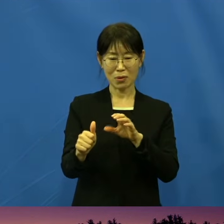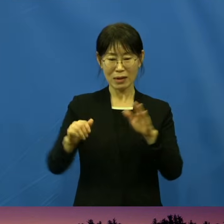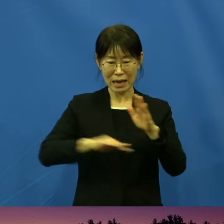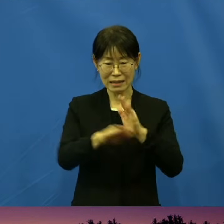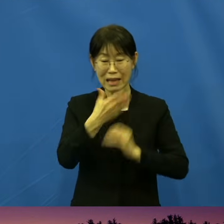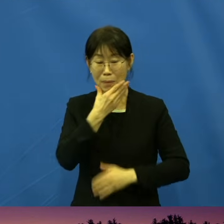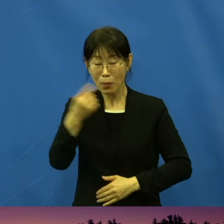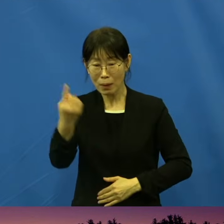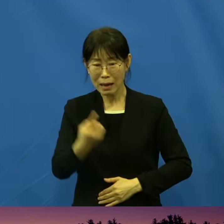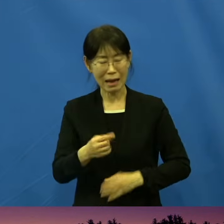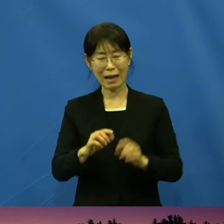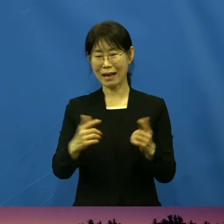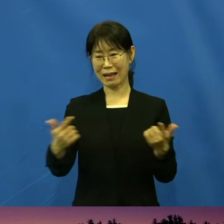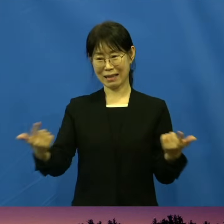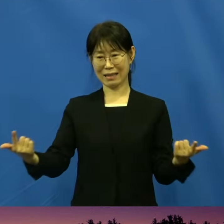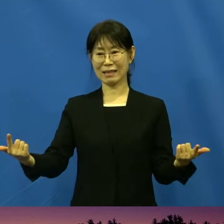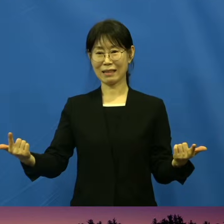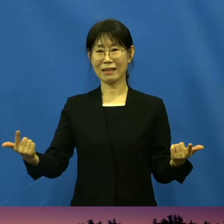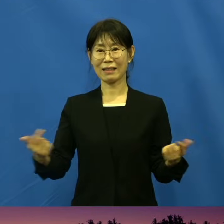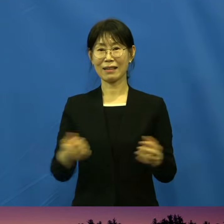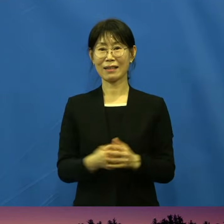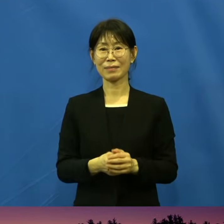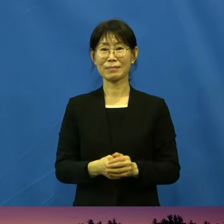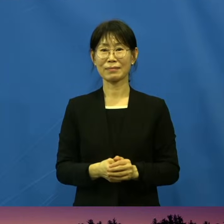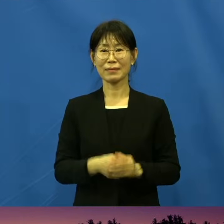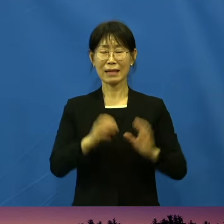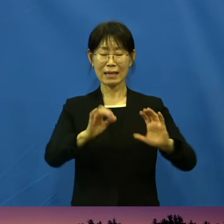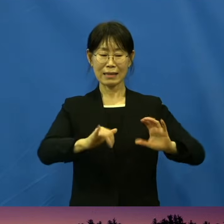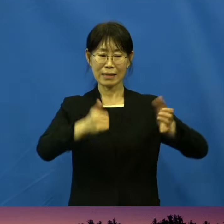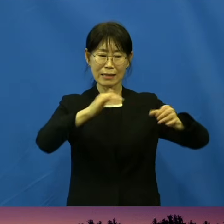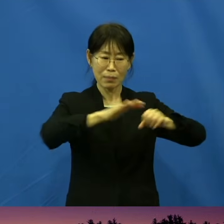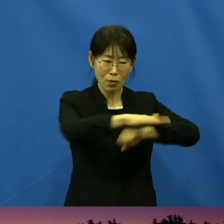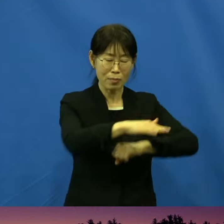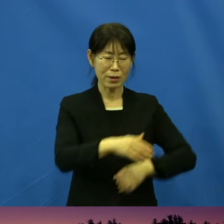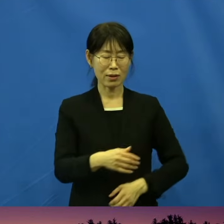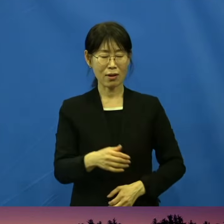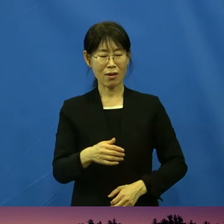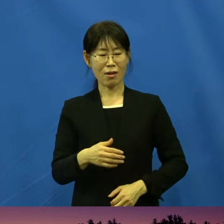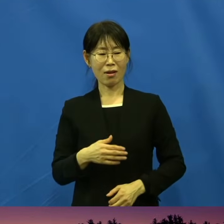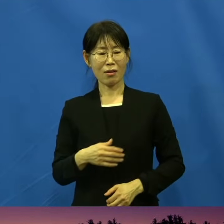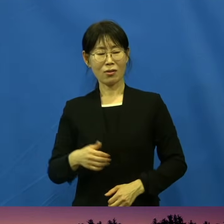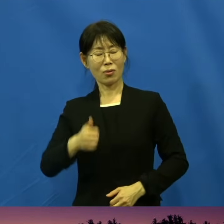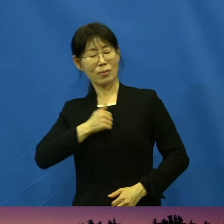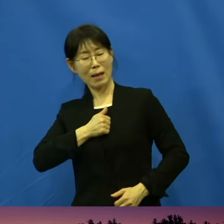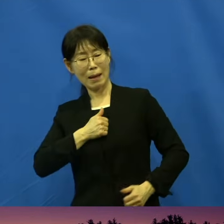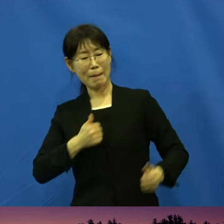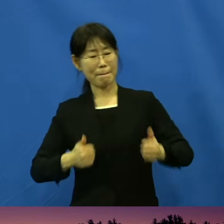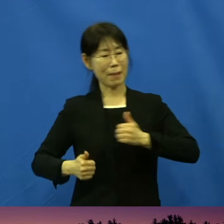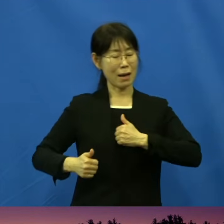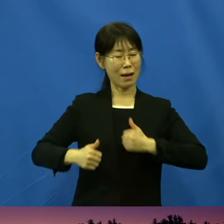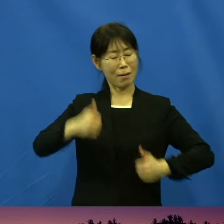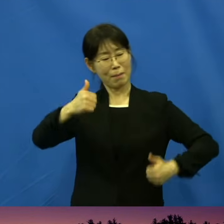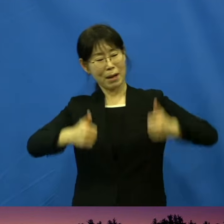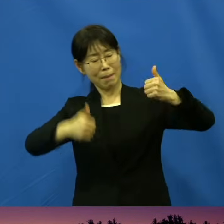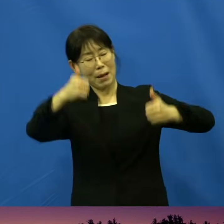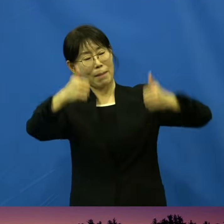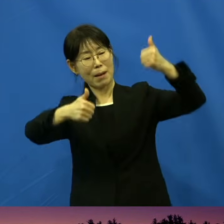여러분? 세상을 보십시오. 전부 다 서로 높아지려고 난리예요, 난리.